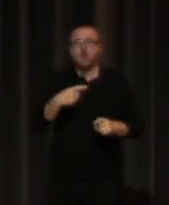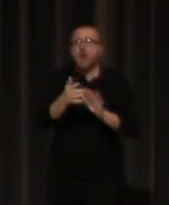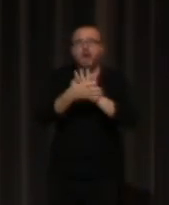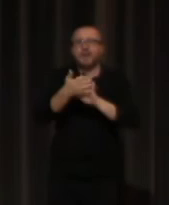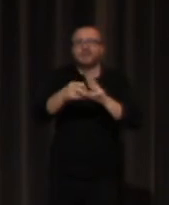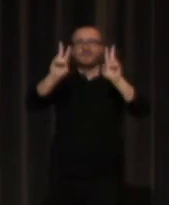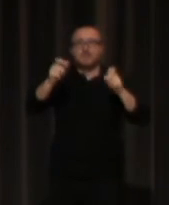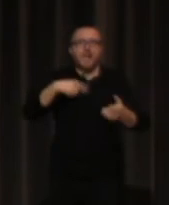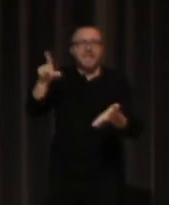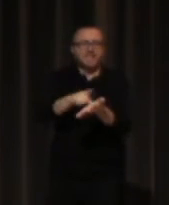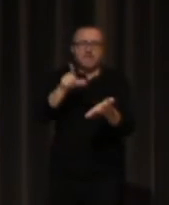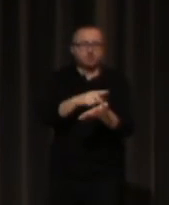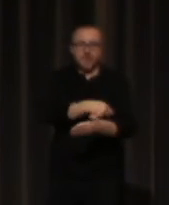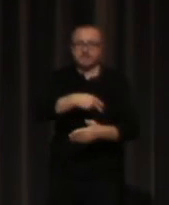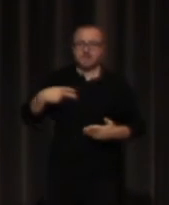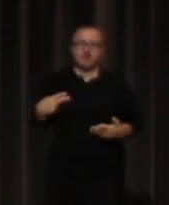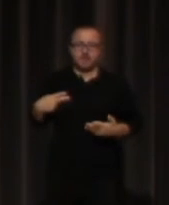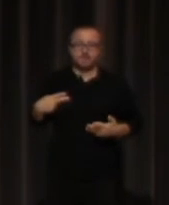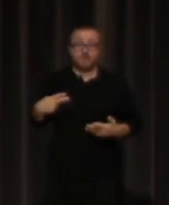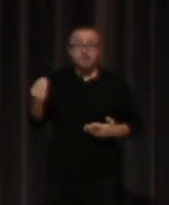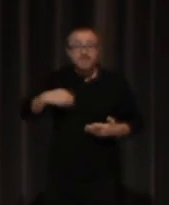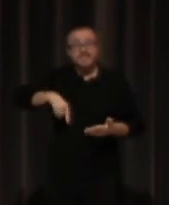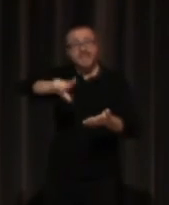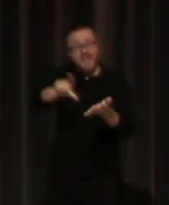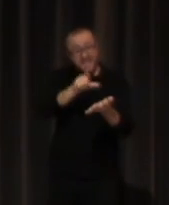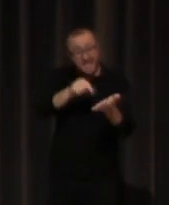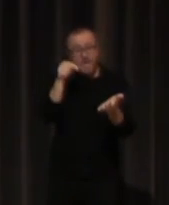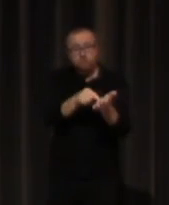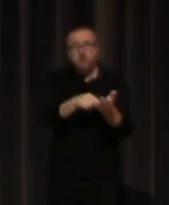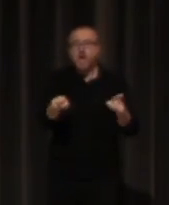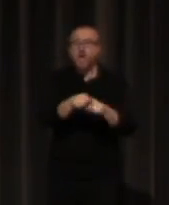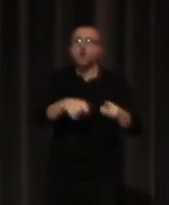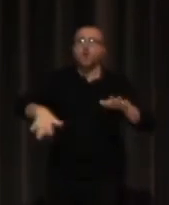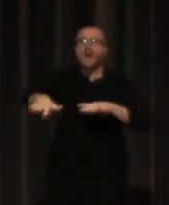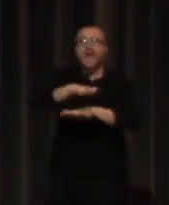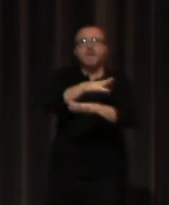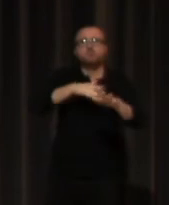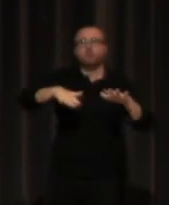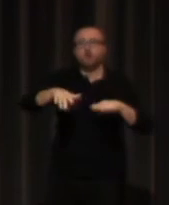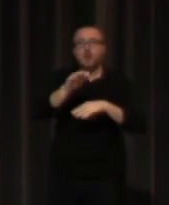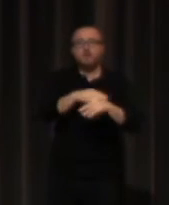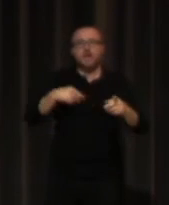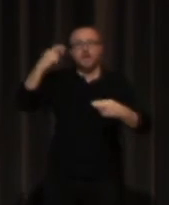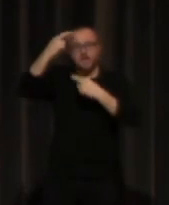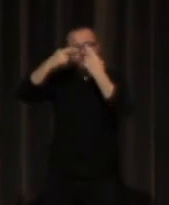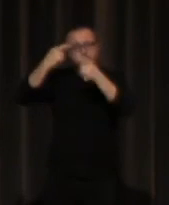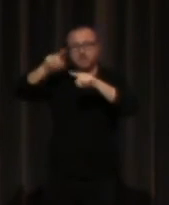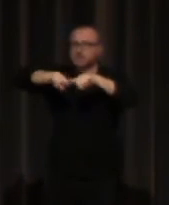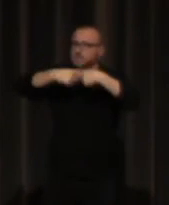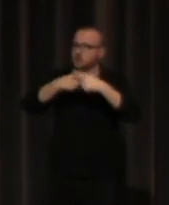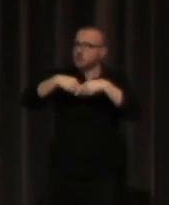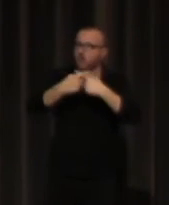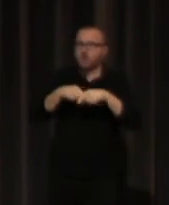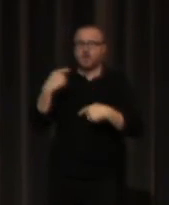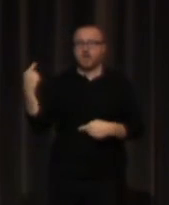literatura pensada com un espai de reflexió, allò que els alemanys diuen Dichtung o Dichter com a poeta,